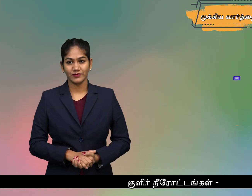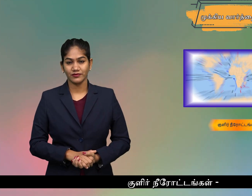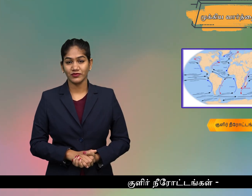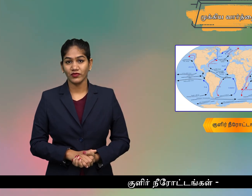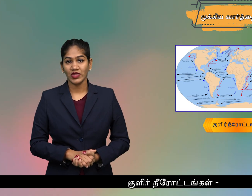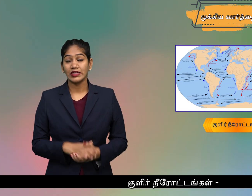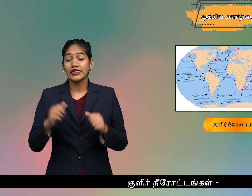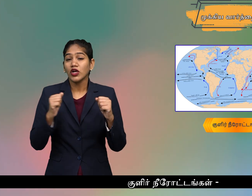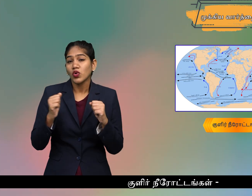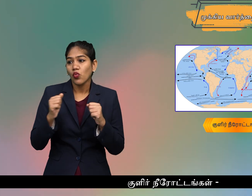குளிர் நீரோட்டங்கள்.